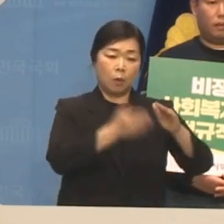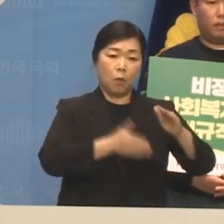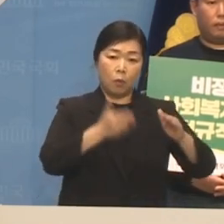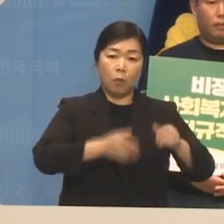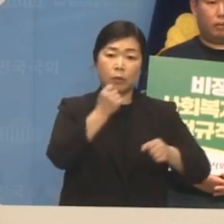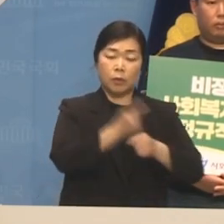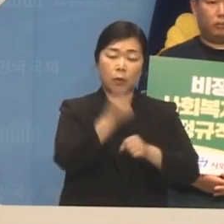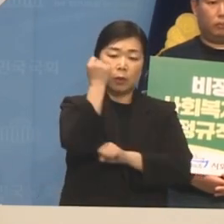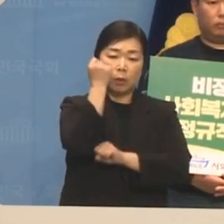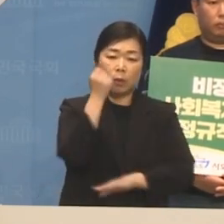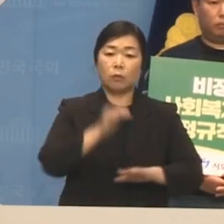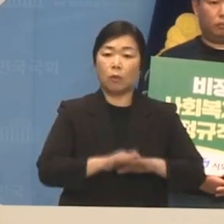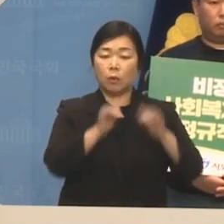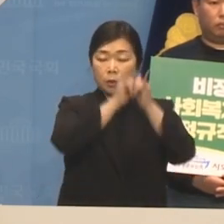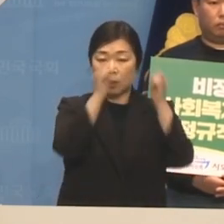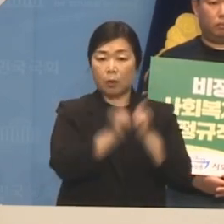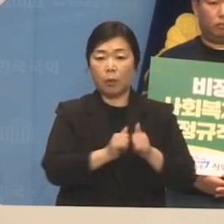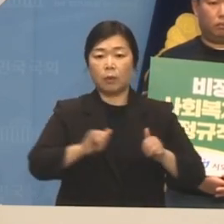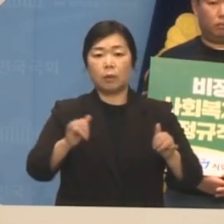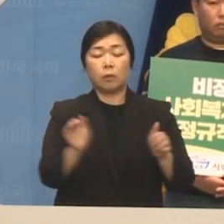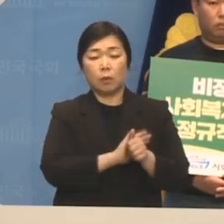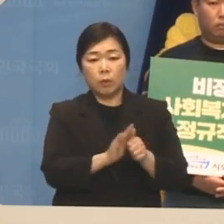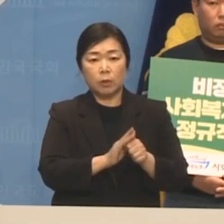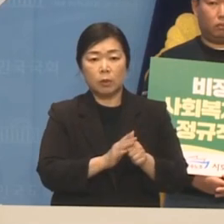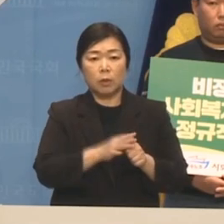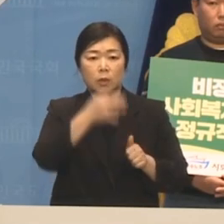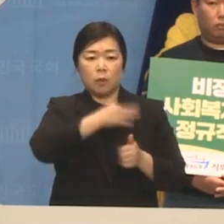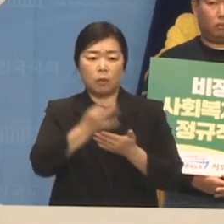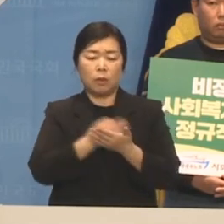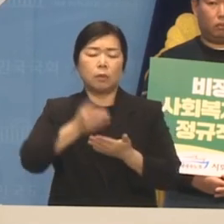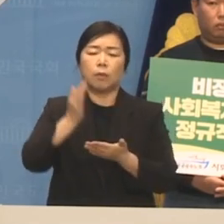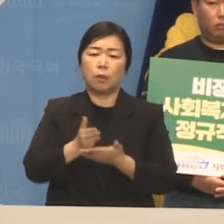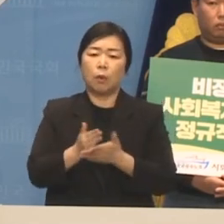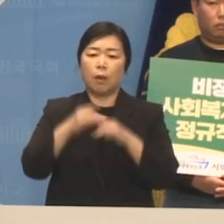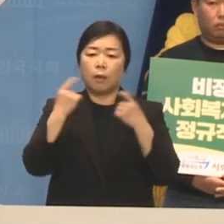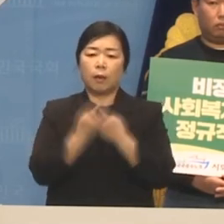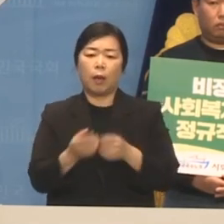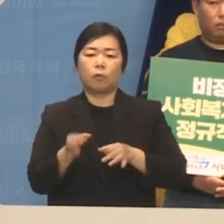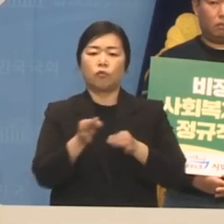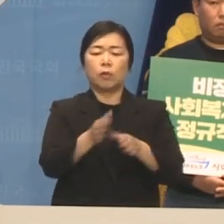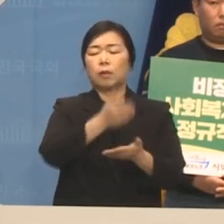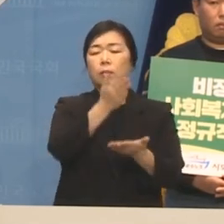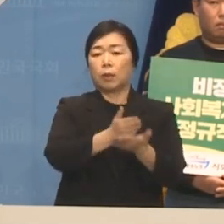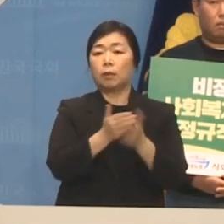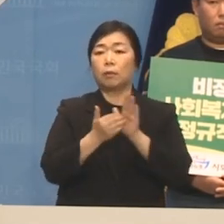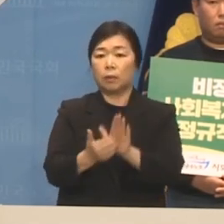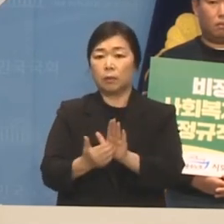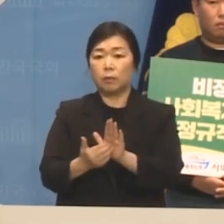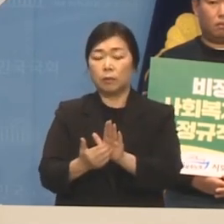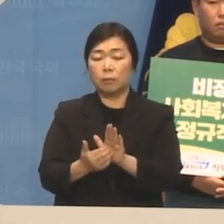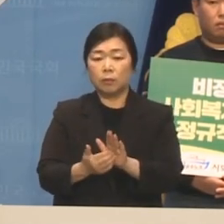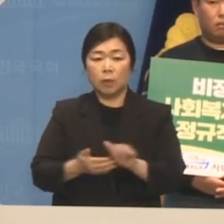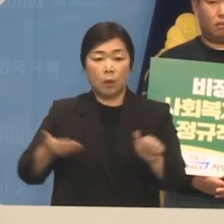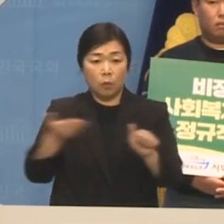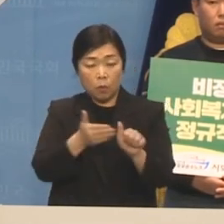위해 사회서비스 영리화를 중단하고 민간금융자본의 진입을 규제하며 공급기관에